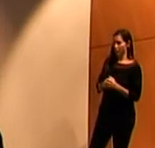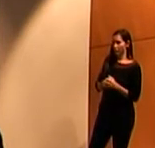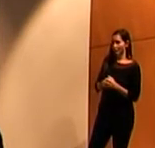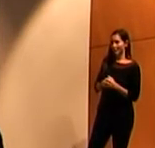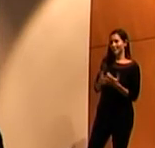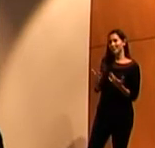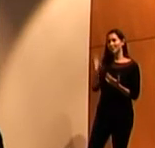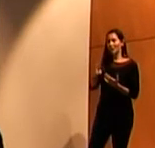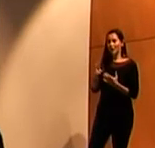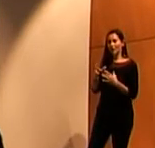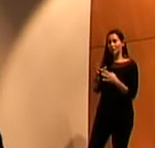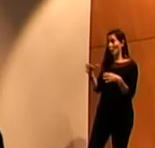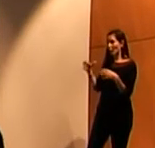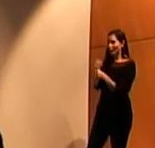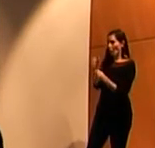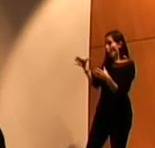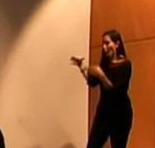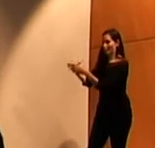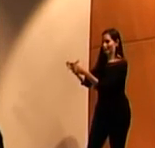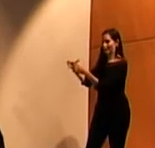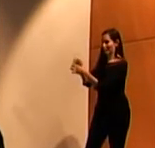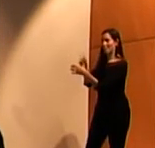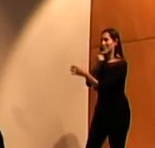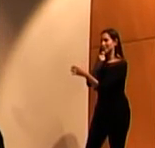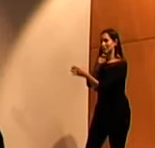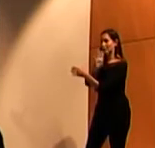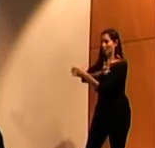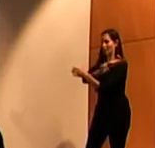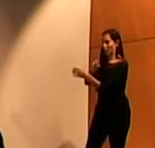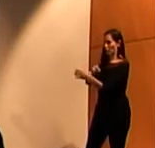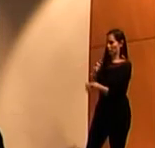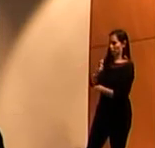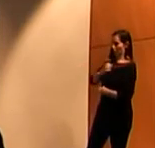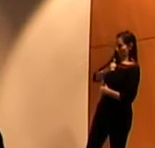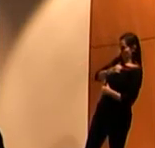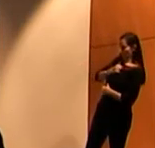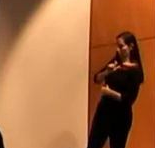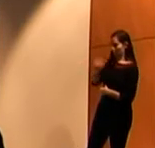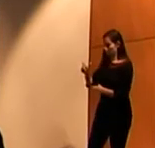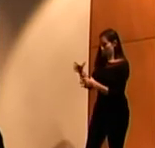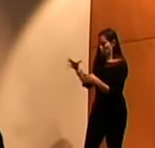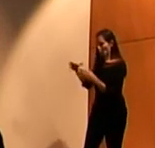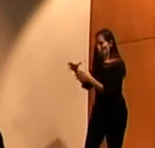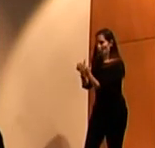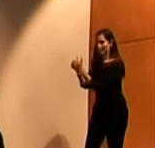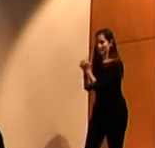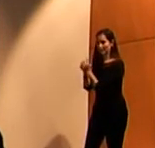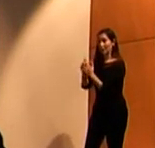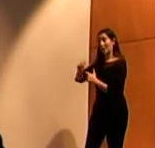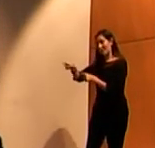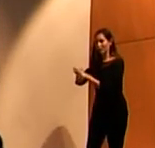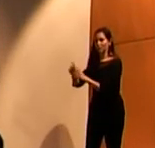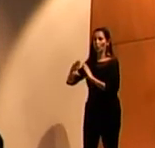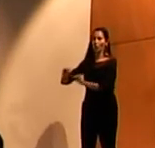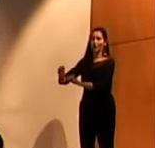c'est de faire un truc collectif, hein, de passer de l'individuel au collectif et de passer à une réalisation concrète. Voilà, donc